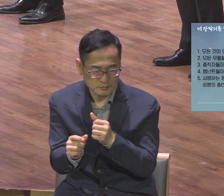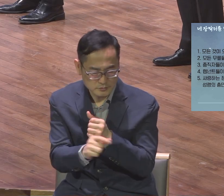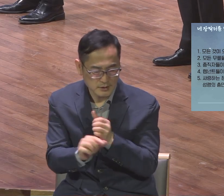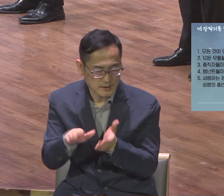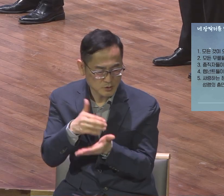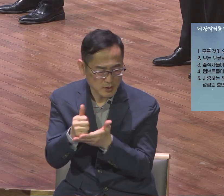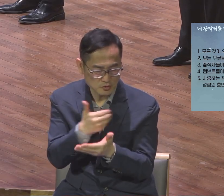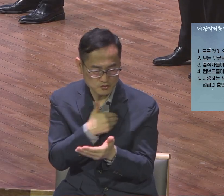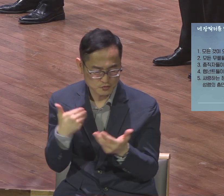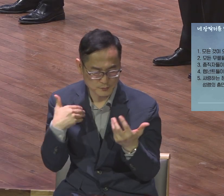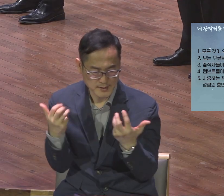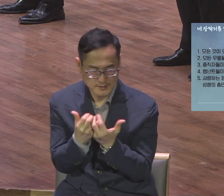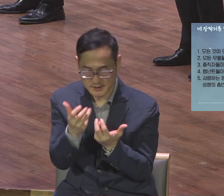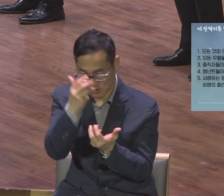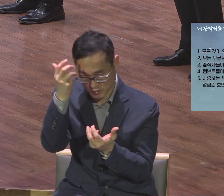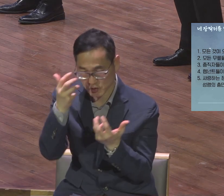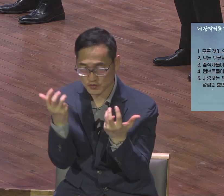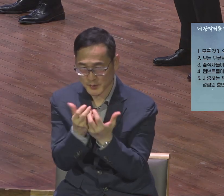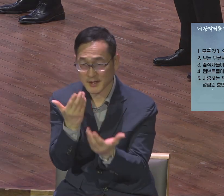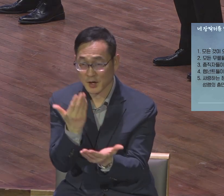주여